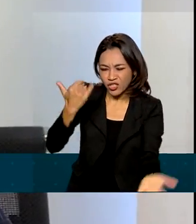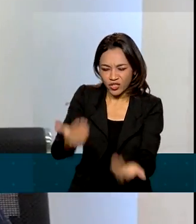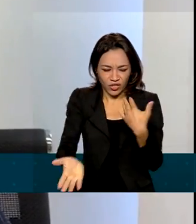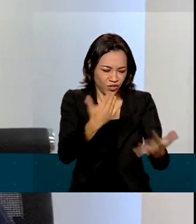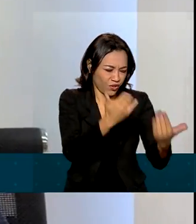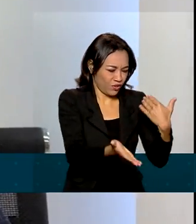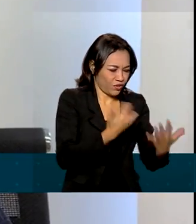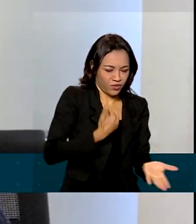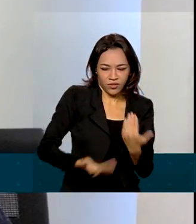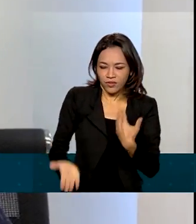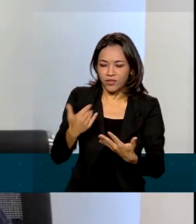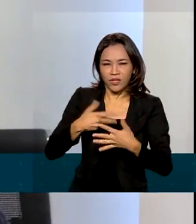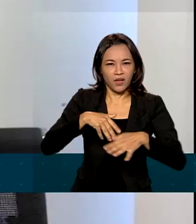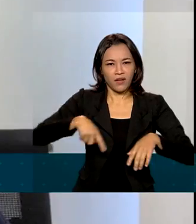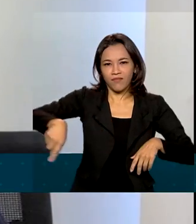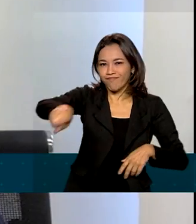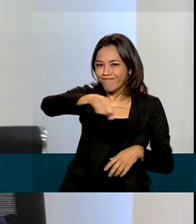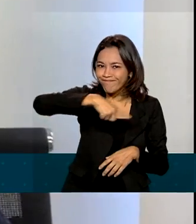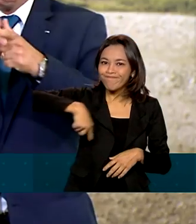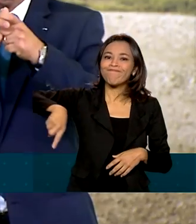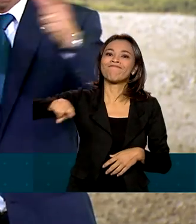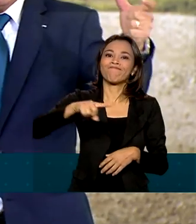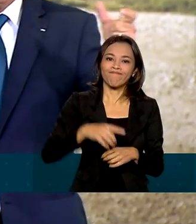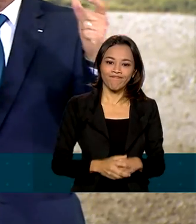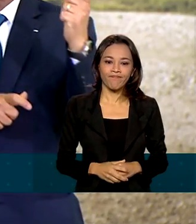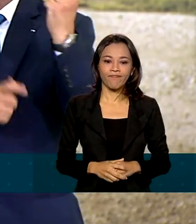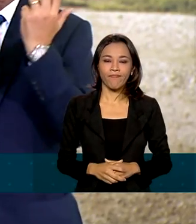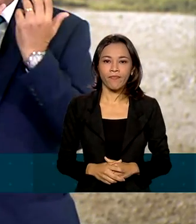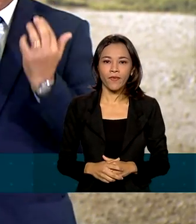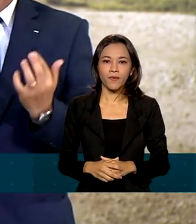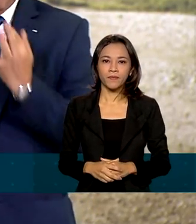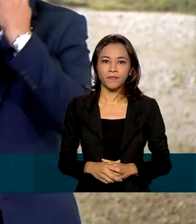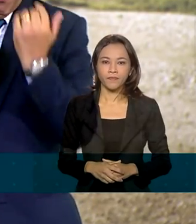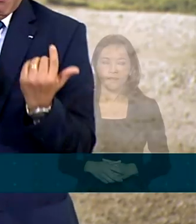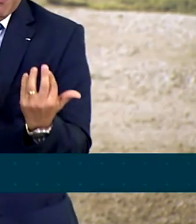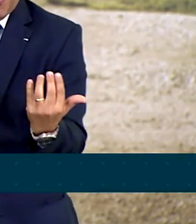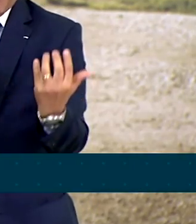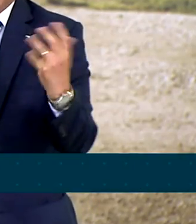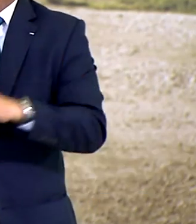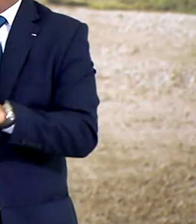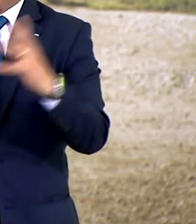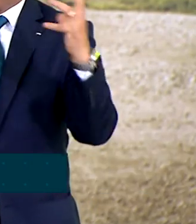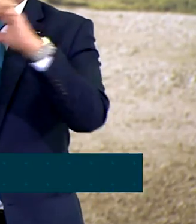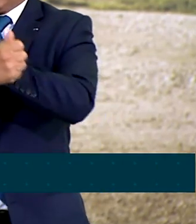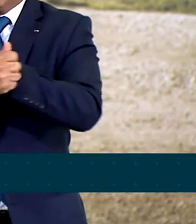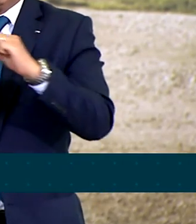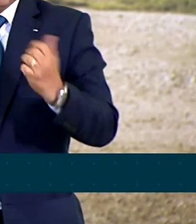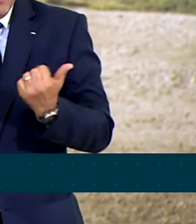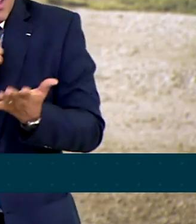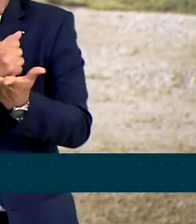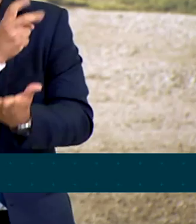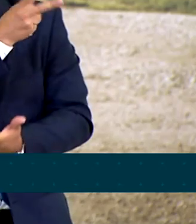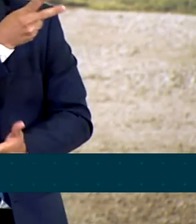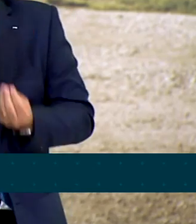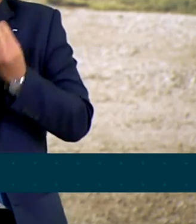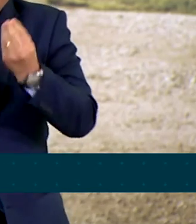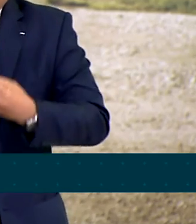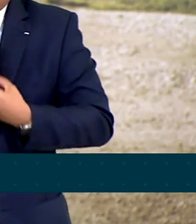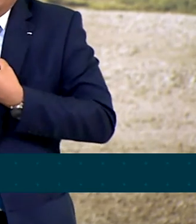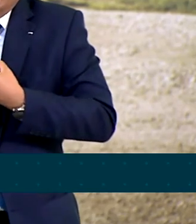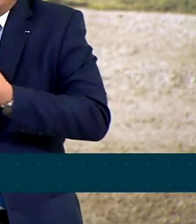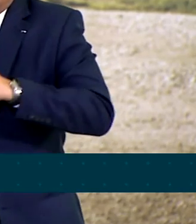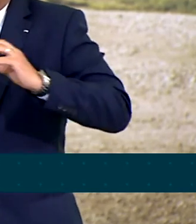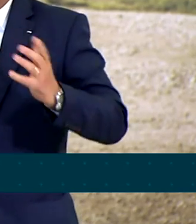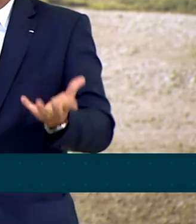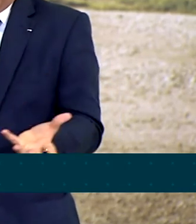novamente vai ter que ser decepada vamos apoiar aqueles produtores que necessitam recuperar suas lavouras